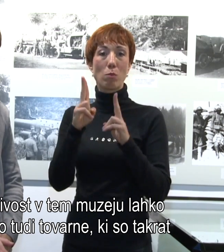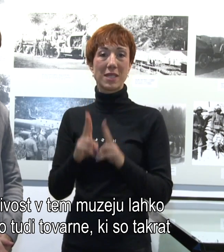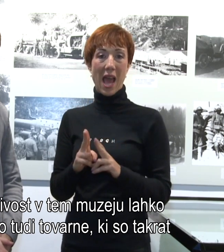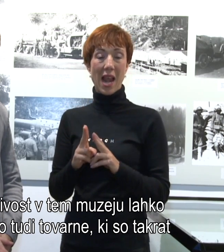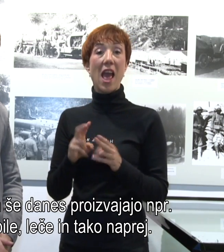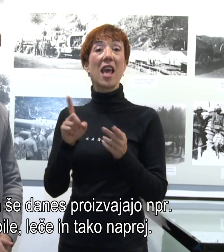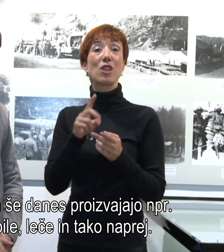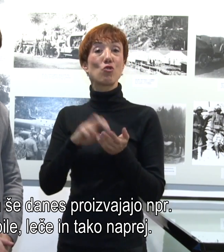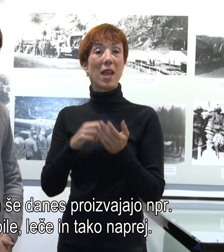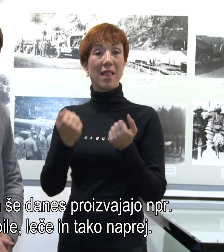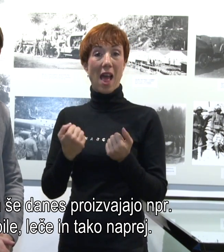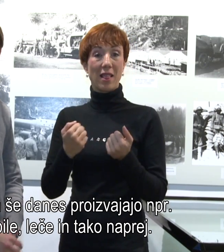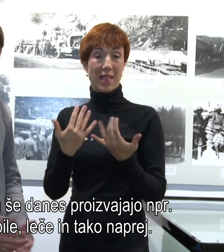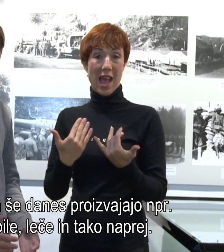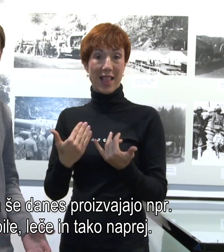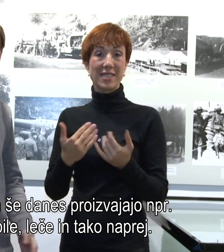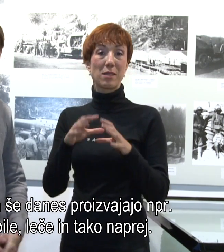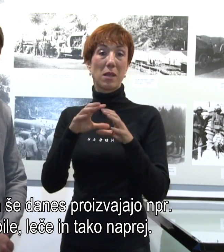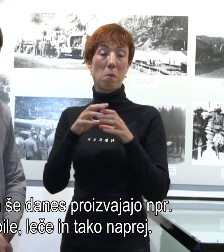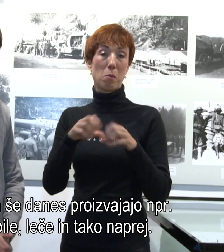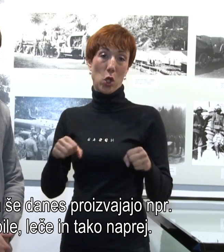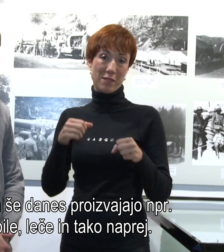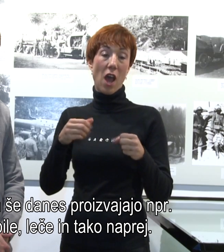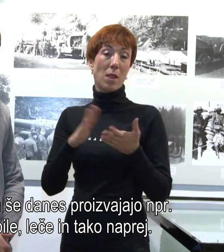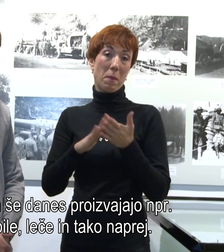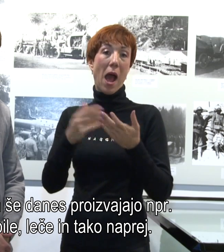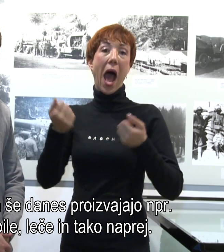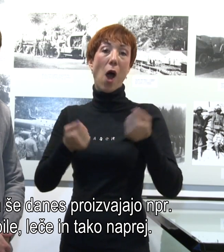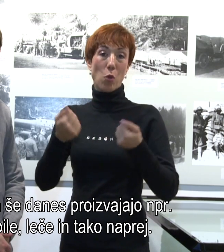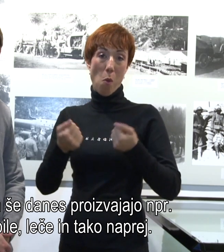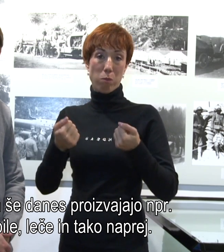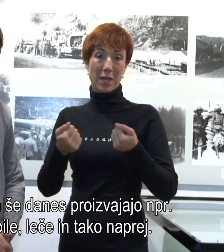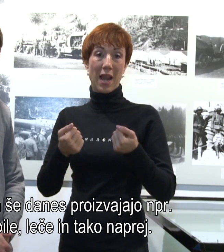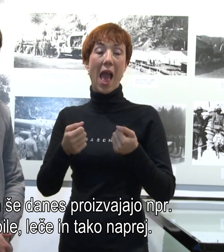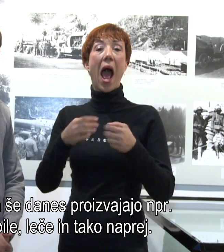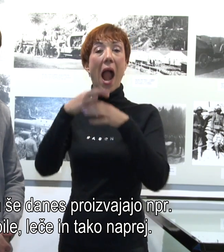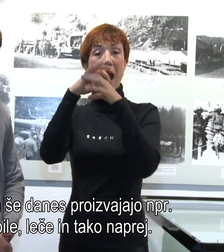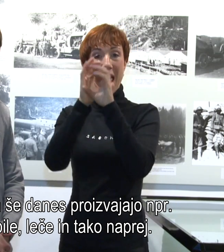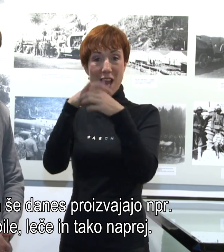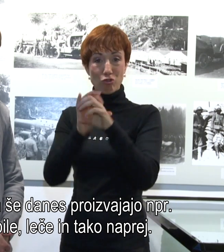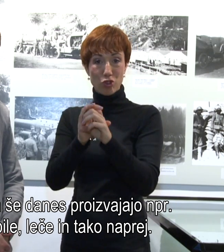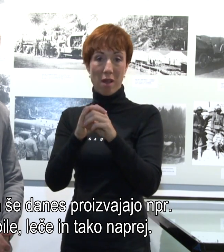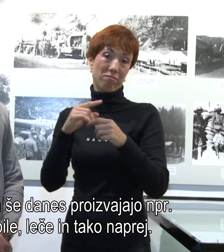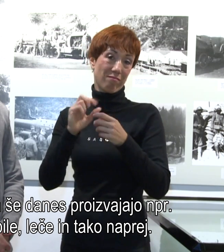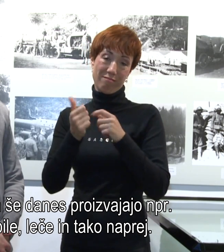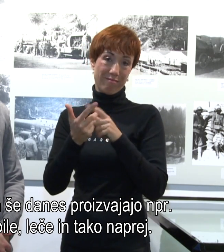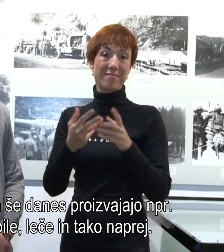danes proizvajajo na primer avtomobile, na primer leče in tako dalje. Tukaj za